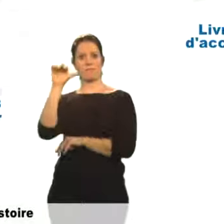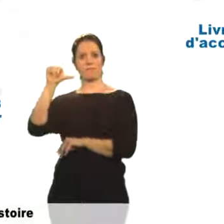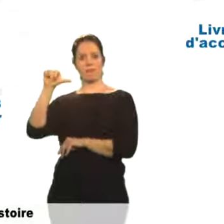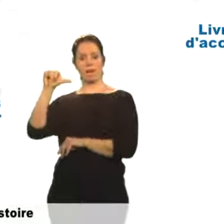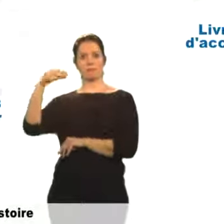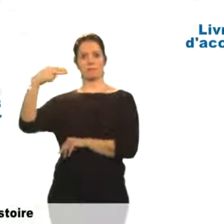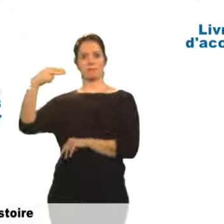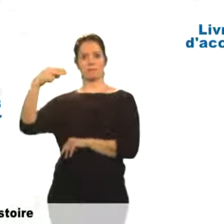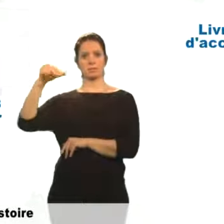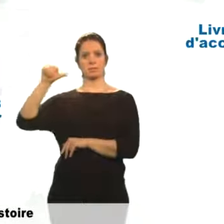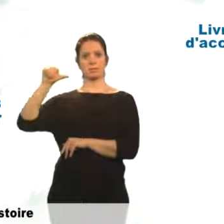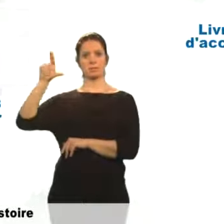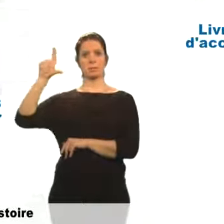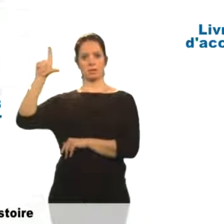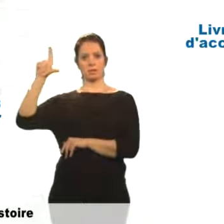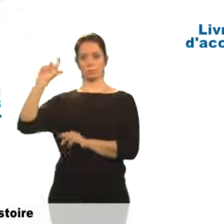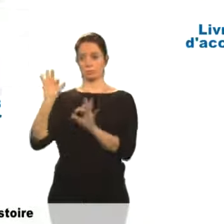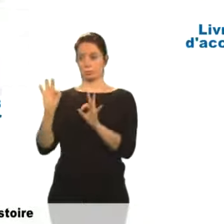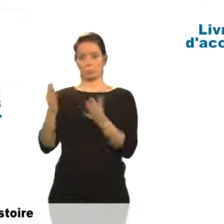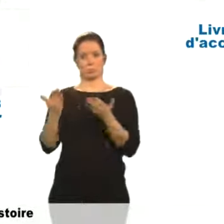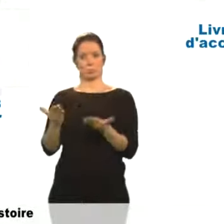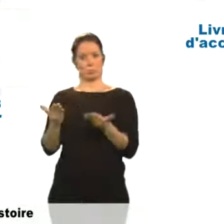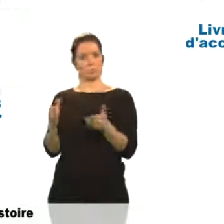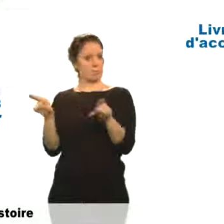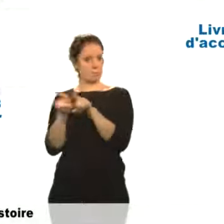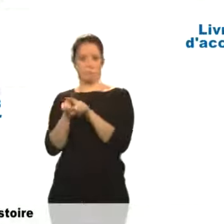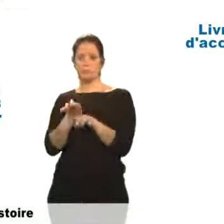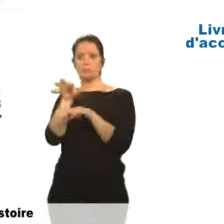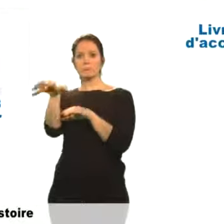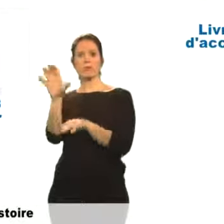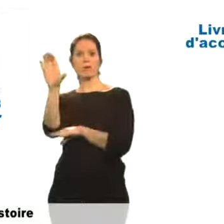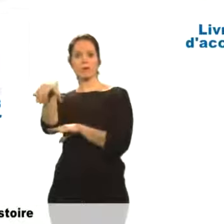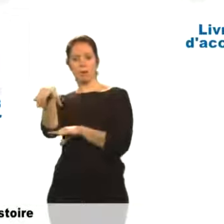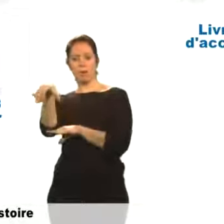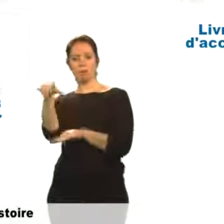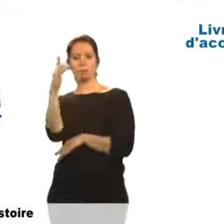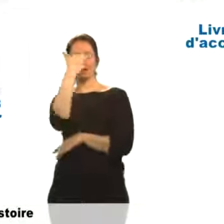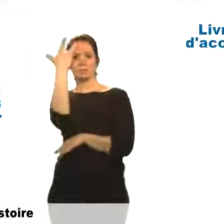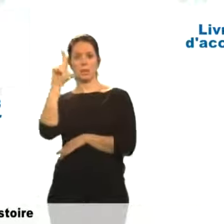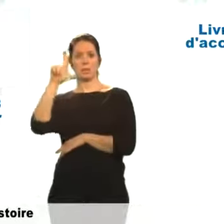Aujourd'hui, ce service est accessible à Colmar, Saint-Louis et dans la vallée Turdolaire.